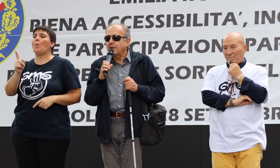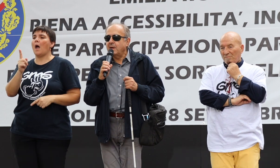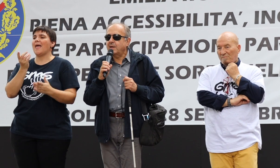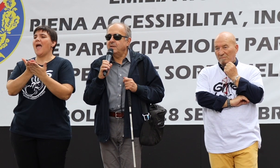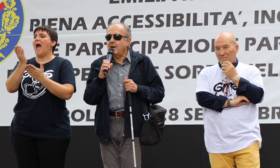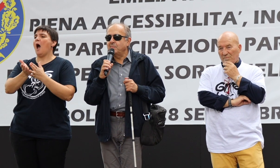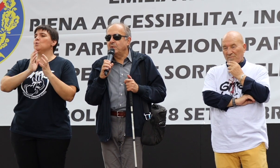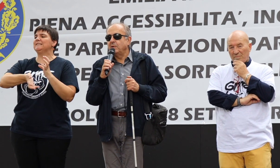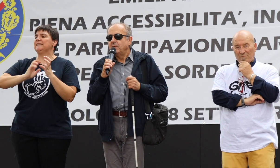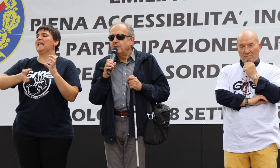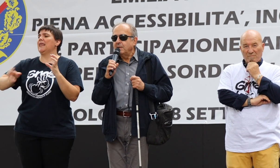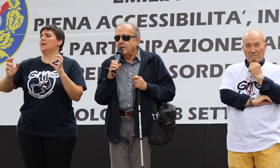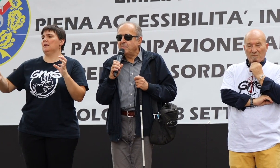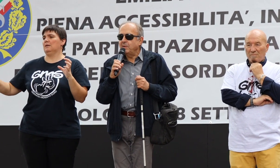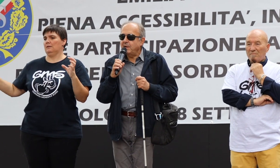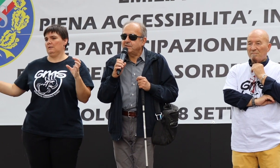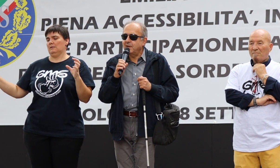che crediamo debbano essere